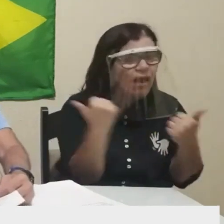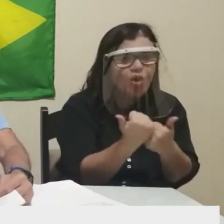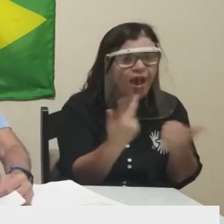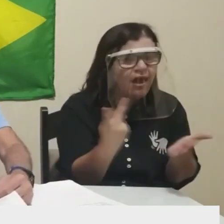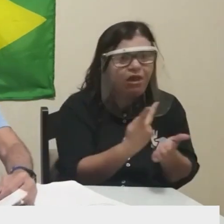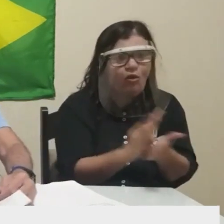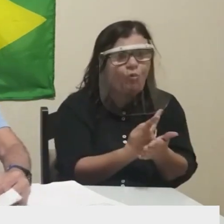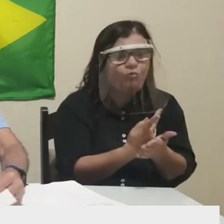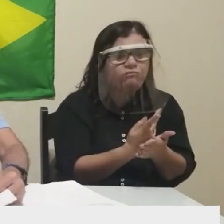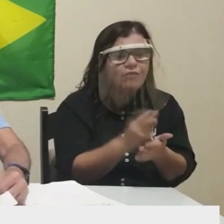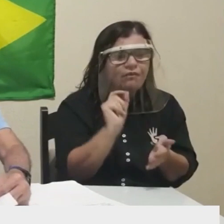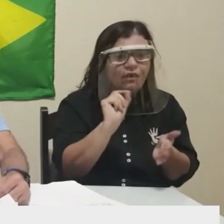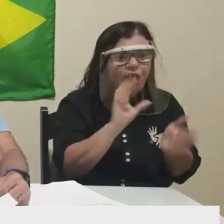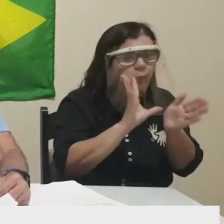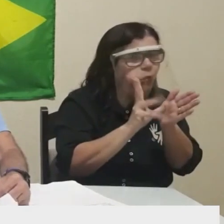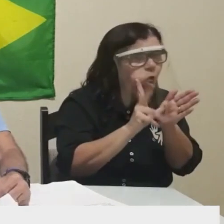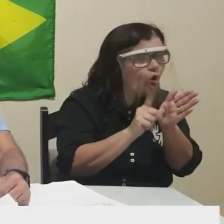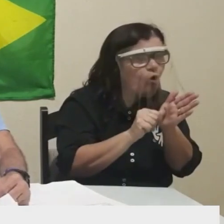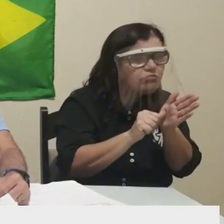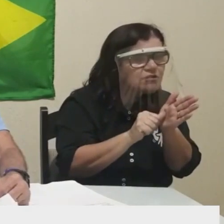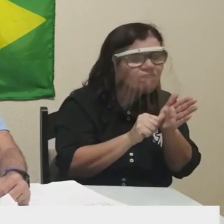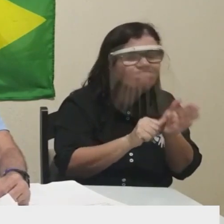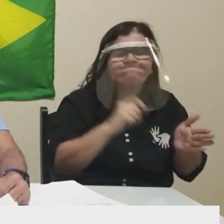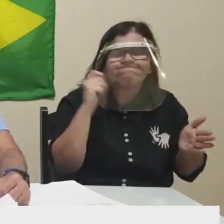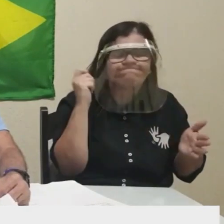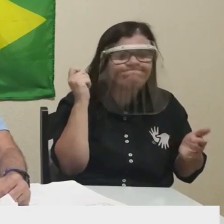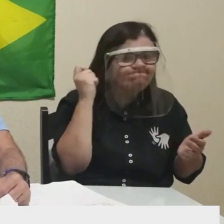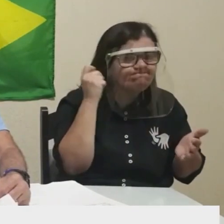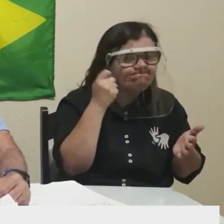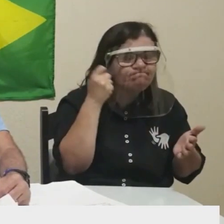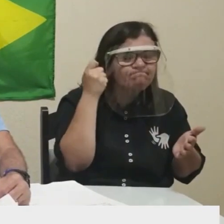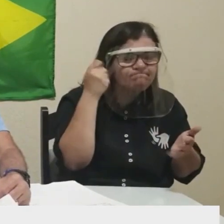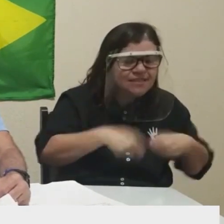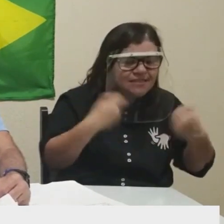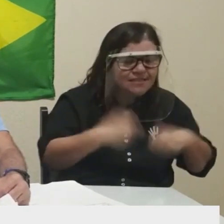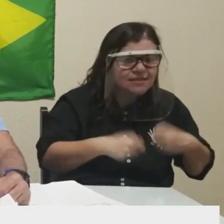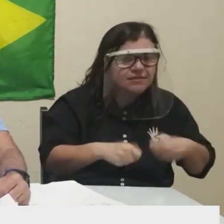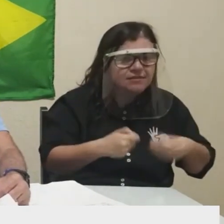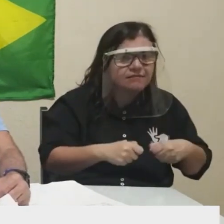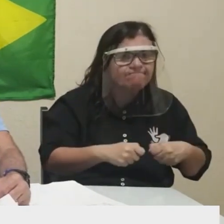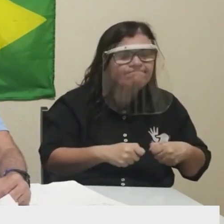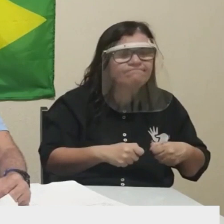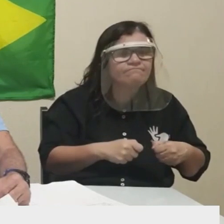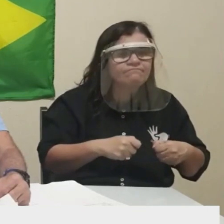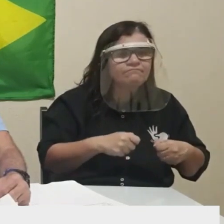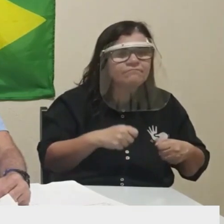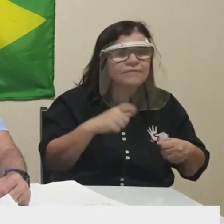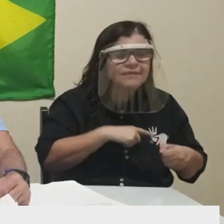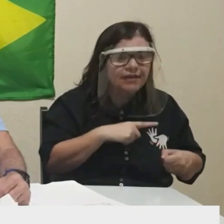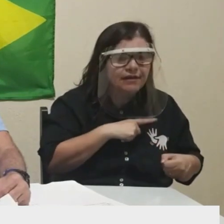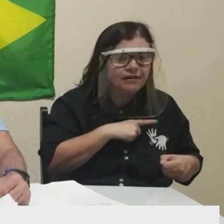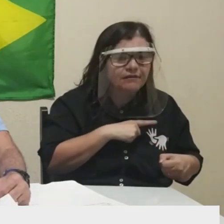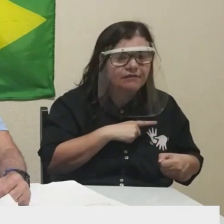a corrupção, a partir de determinações do senhor e de compromissos nossos com o povo